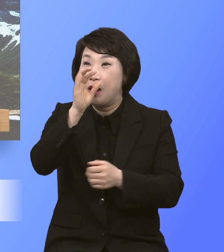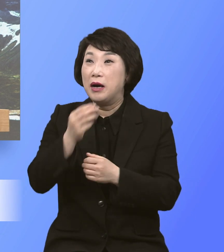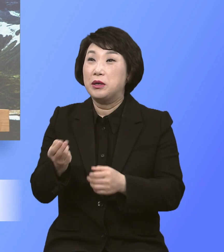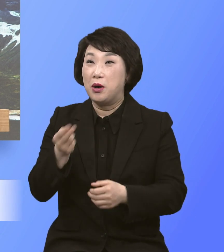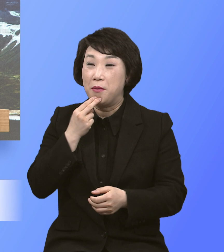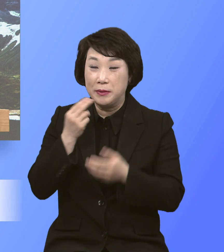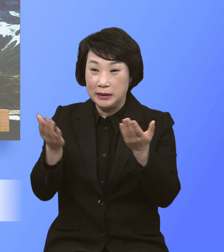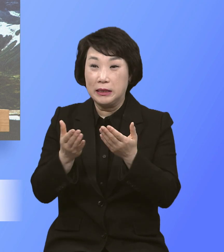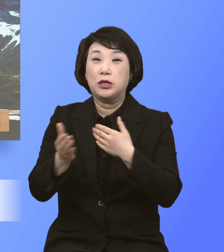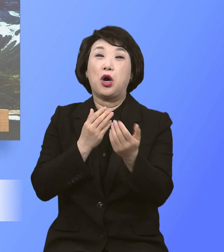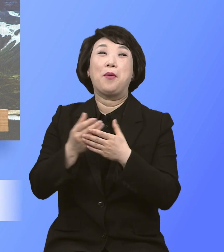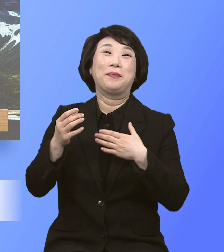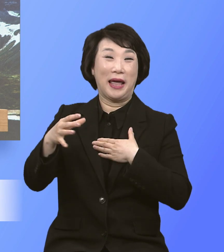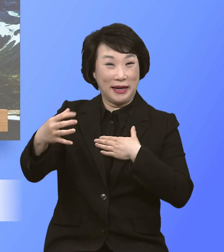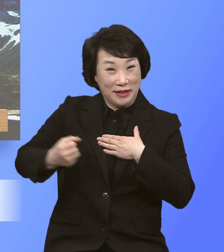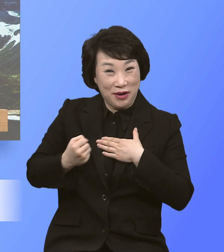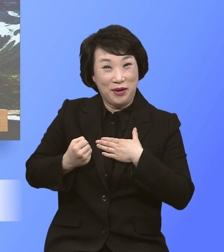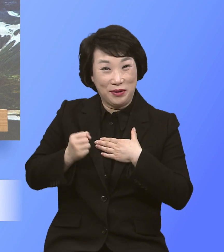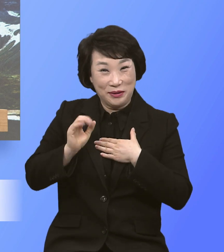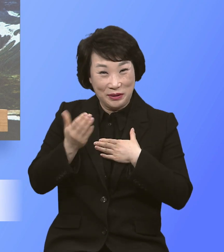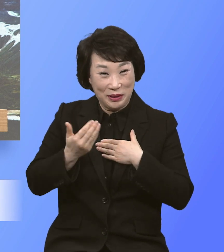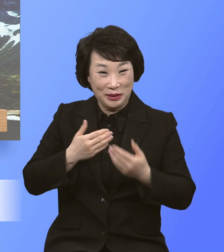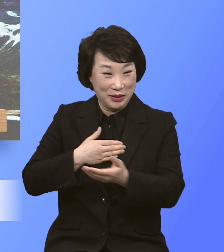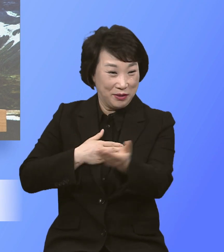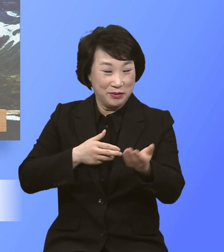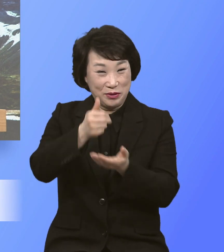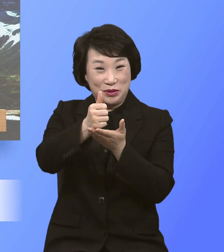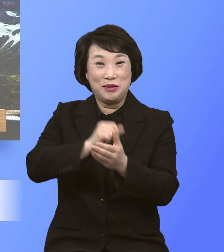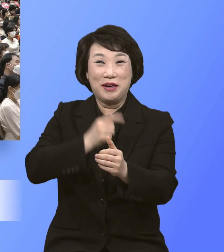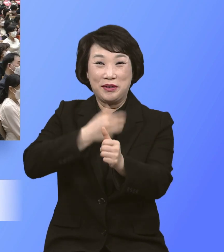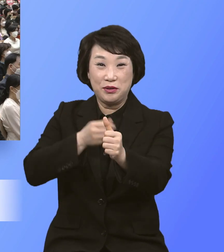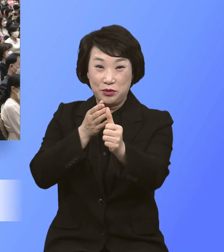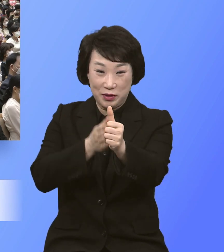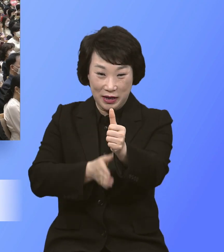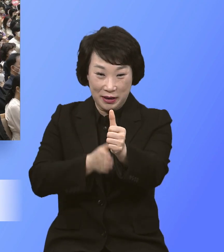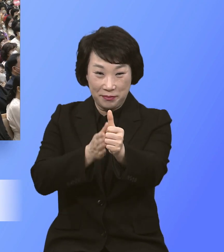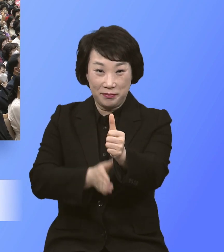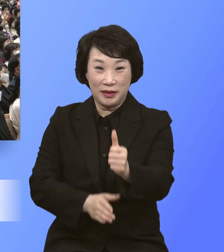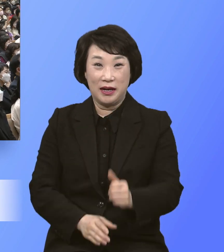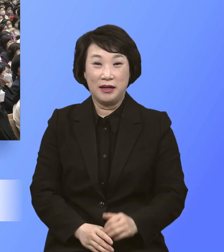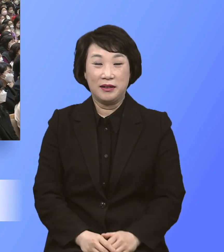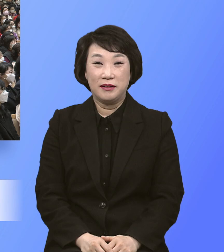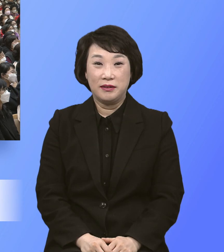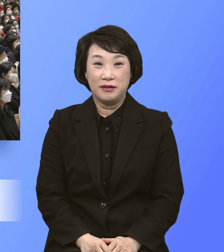사건의 경험자가 되기를 주님의 이름으로 축원합니다.